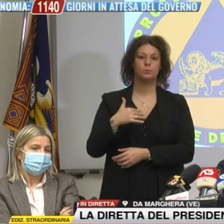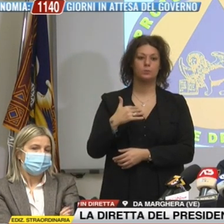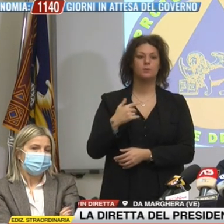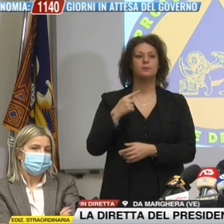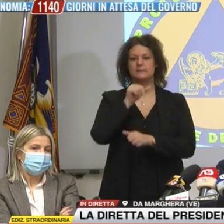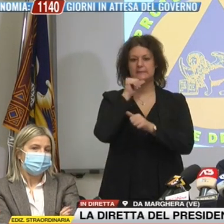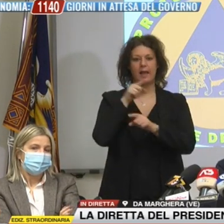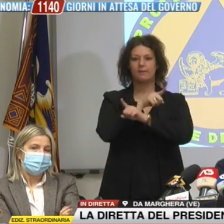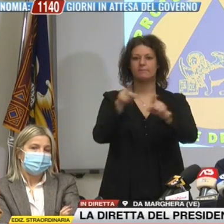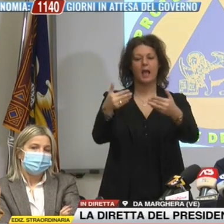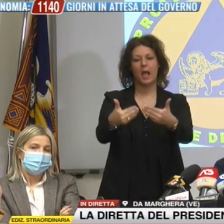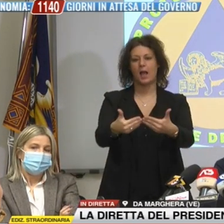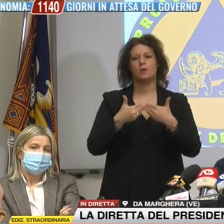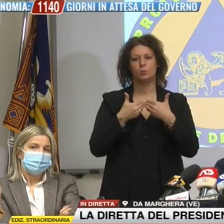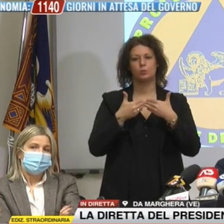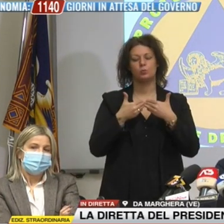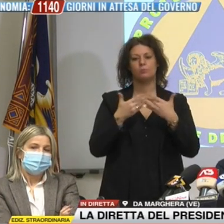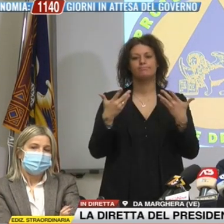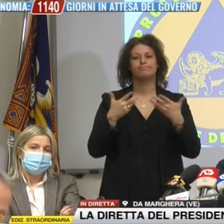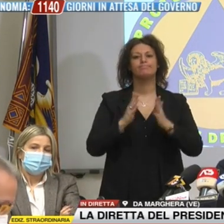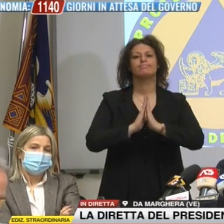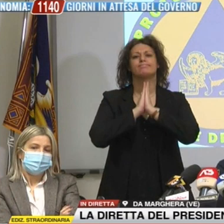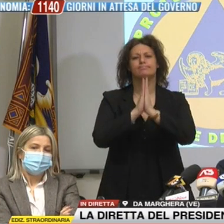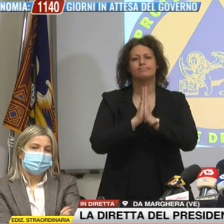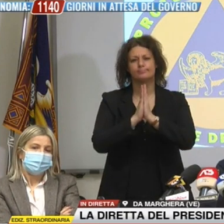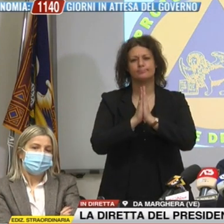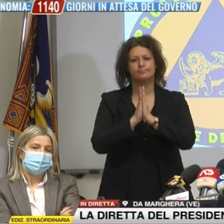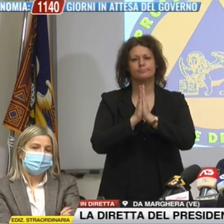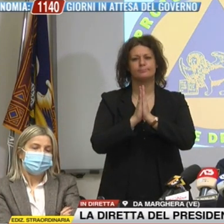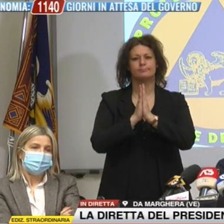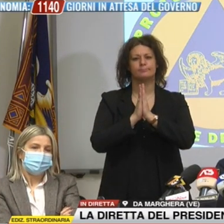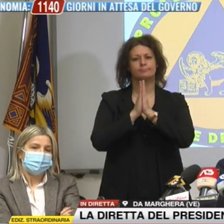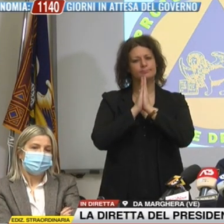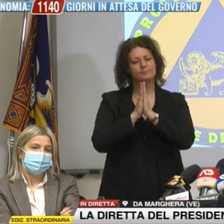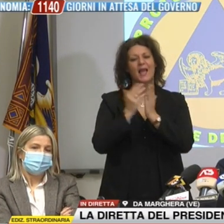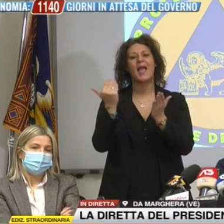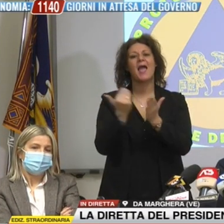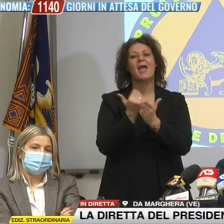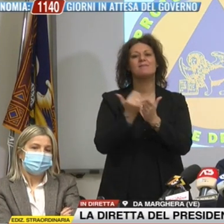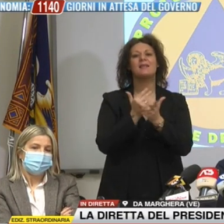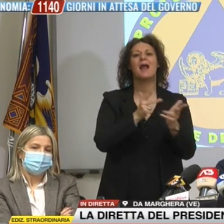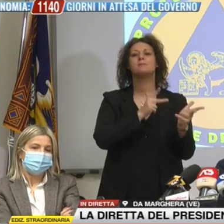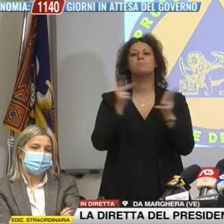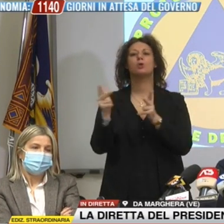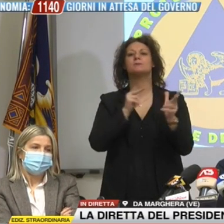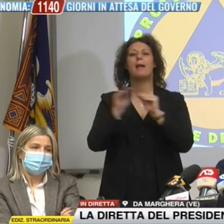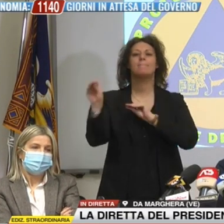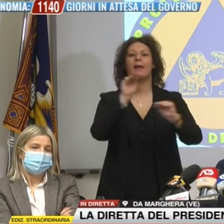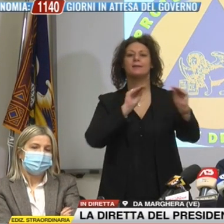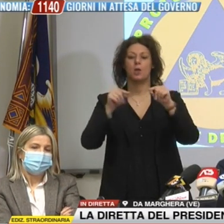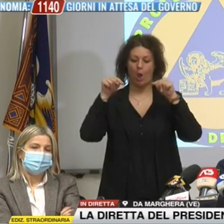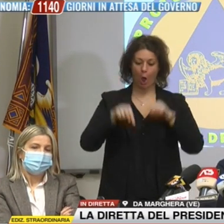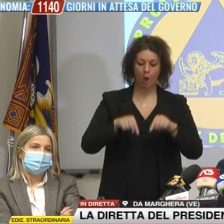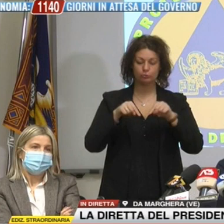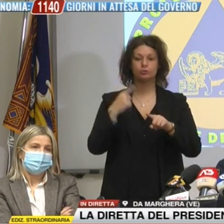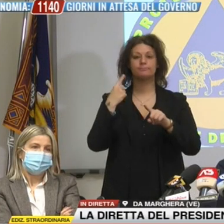vostro aiuto per lanciare un appello a evitare gli spostamenti nella giornata di oggi e soprattutto di domani,